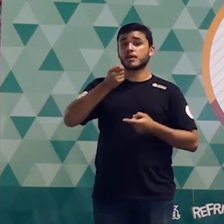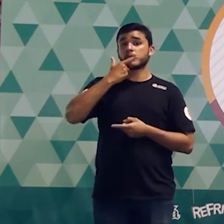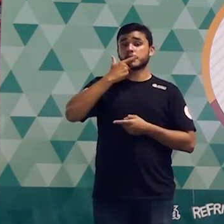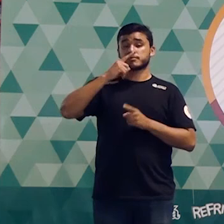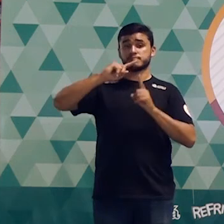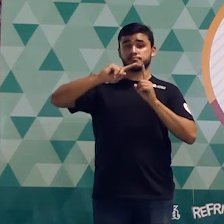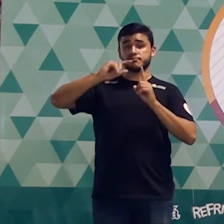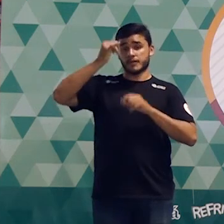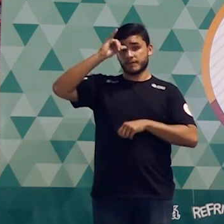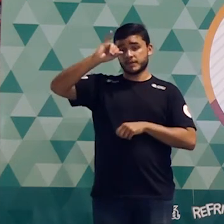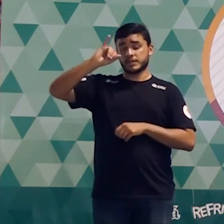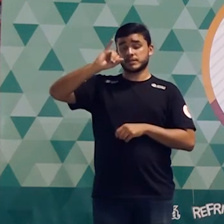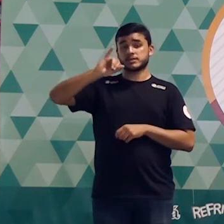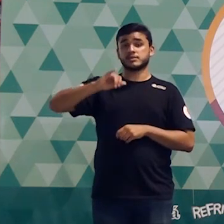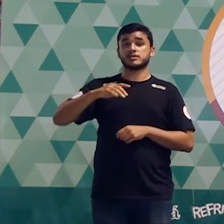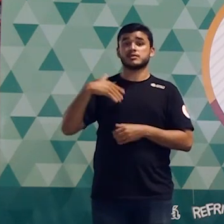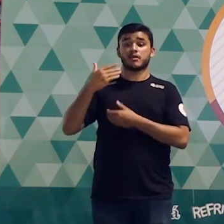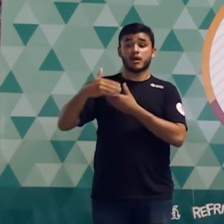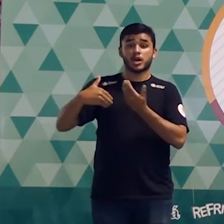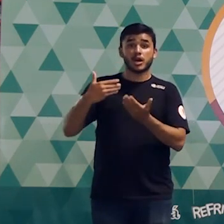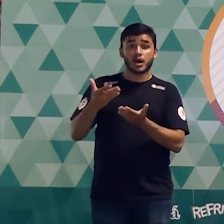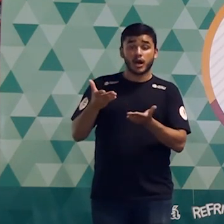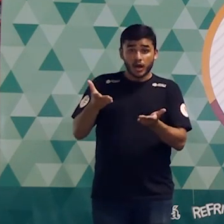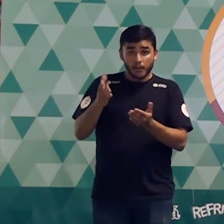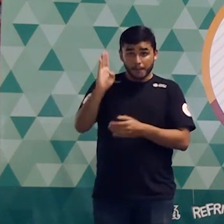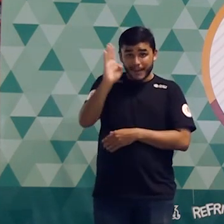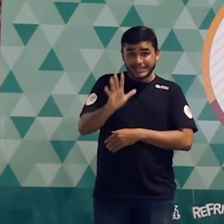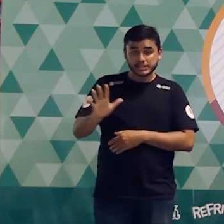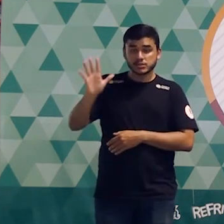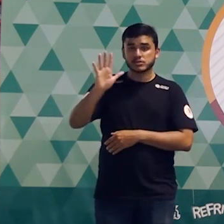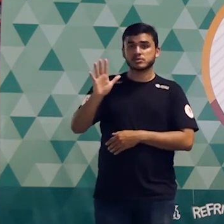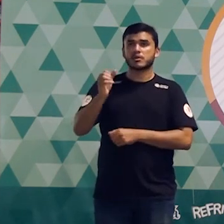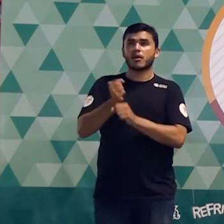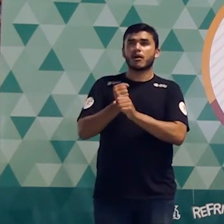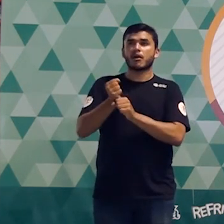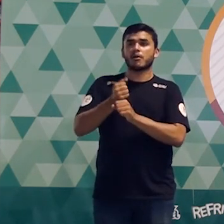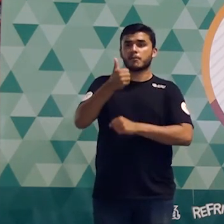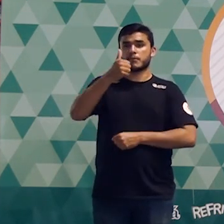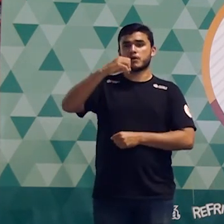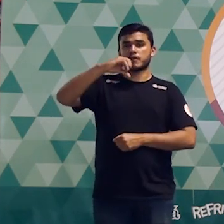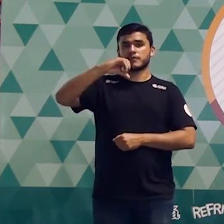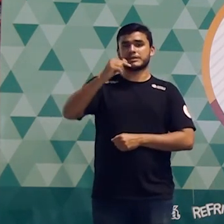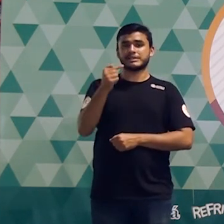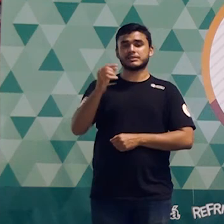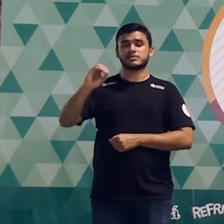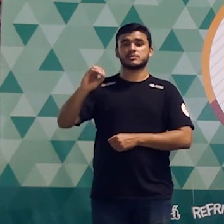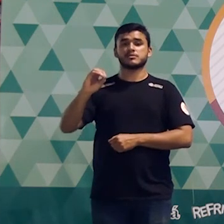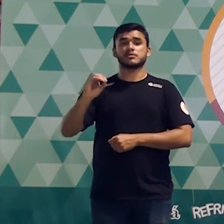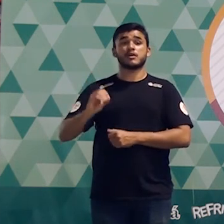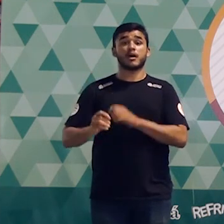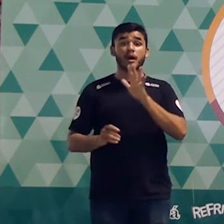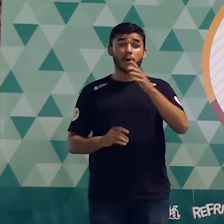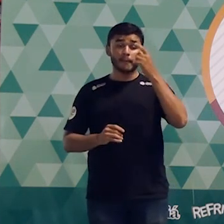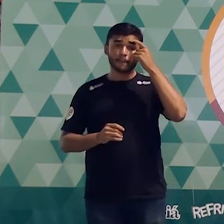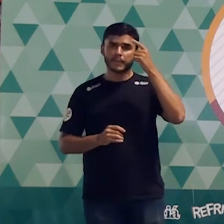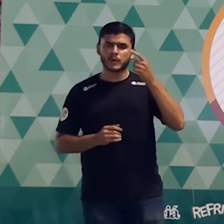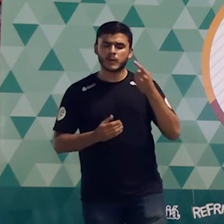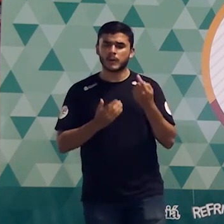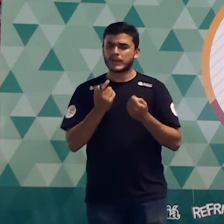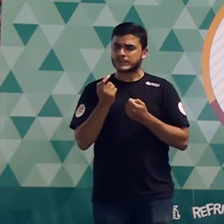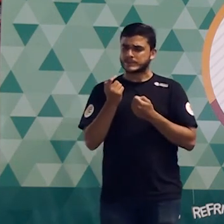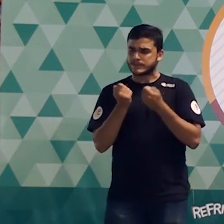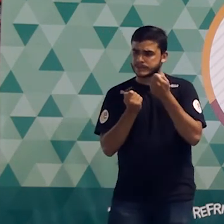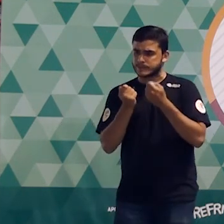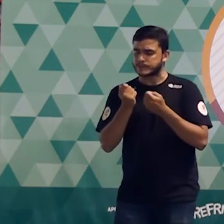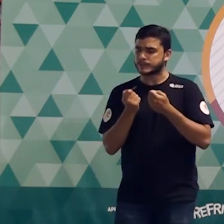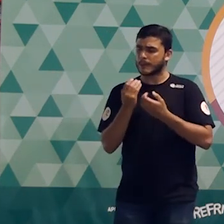No Brasil, elas só vão chegar em 1970. Então, vamos ser bem diretos. Não dá para controlar a